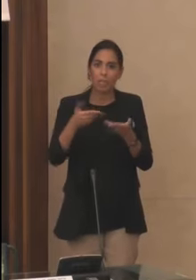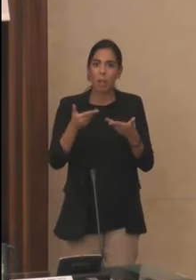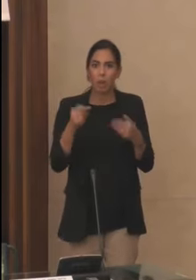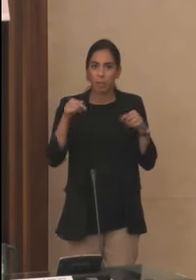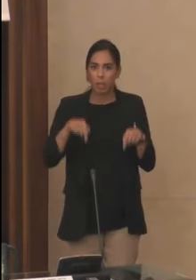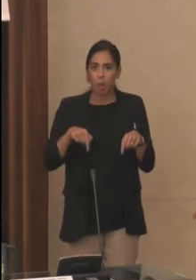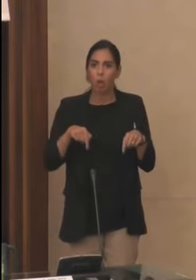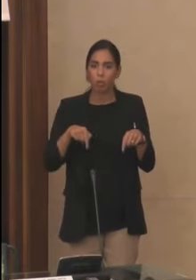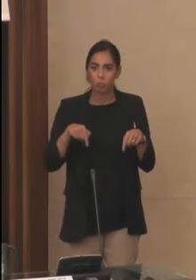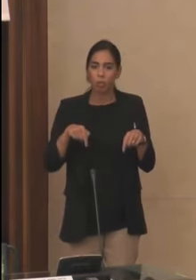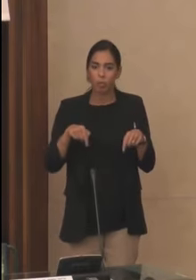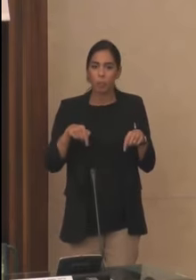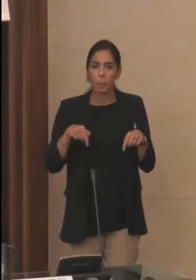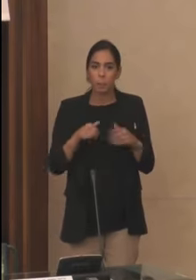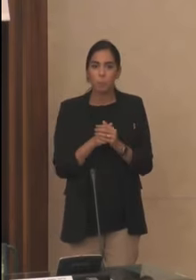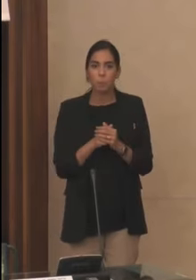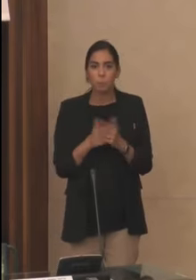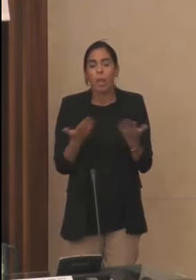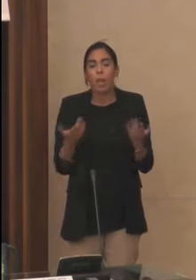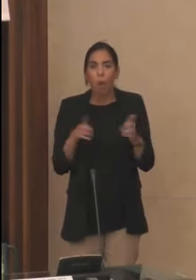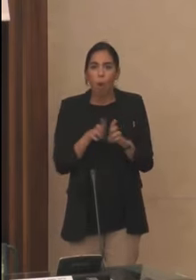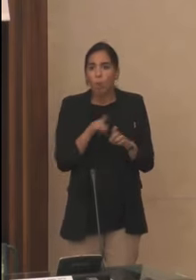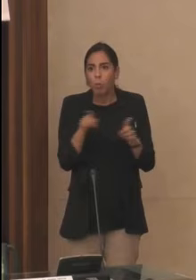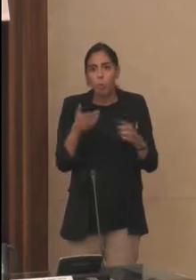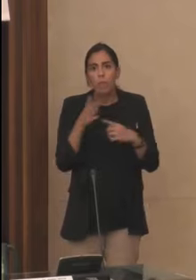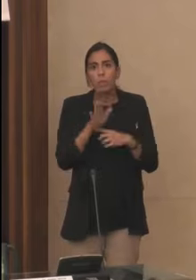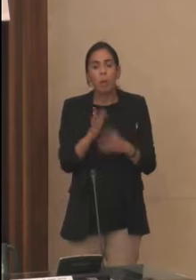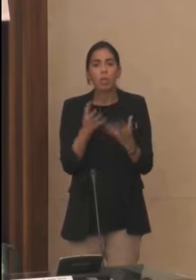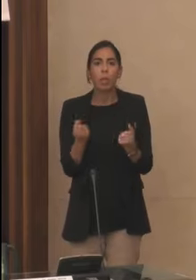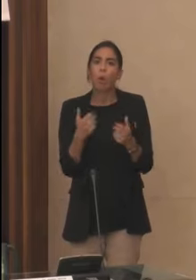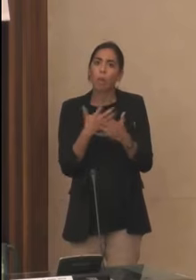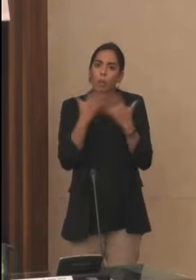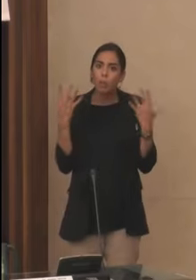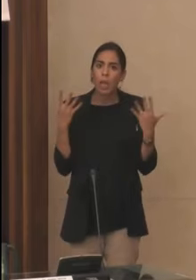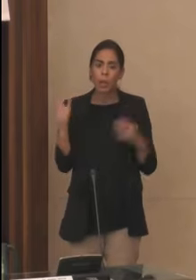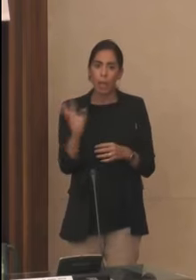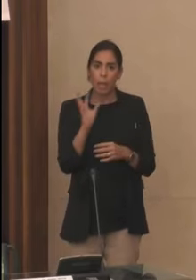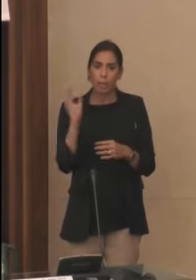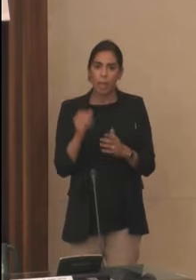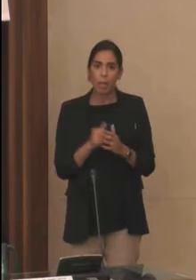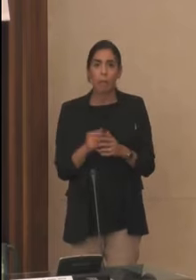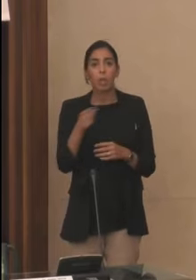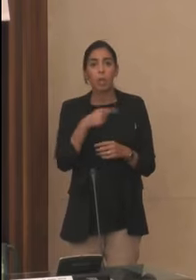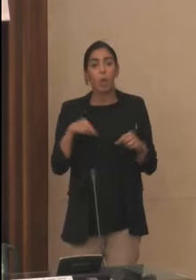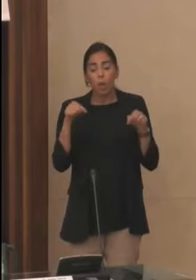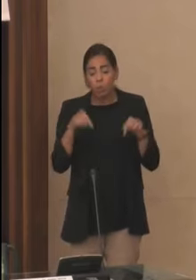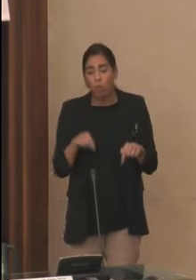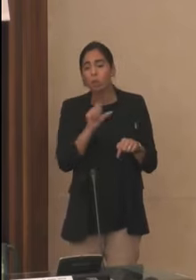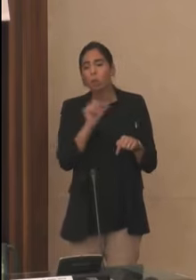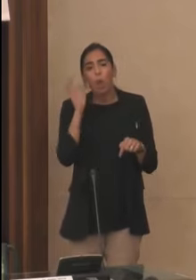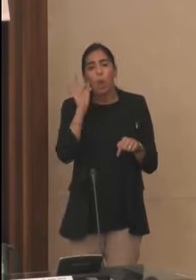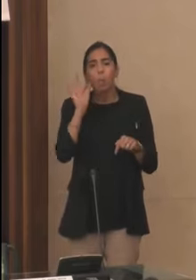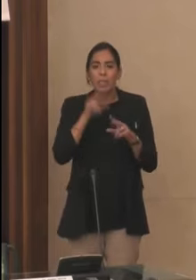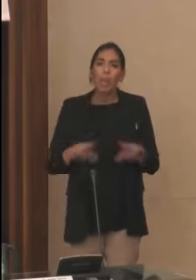nella giornata di oggi, che comunque portano degli esempi concreti e importanti. Noi siamo qui solo a ribadire l'importanza